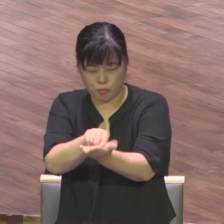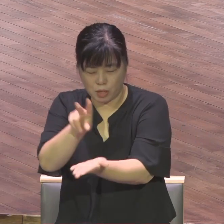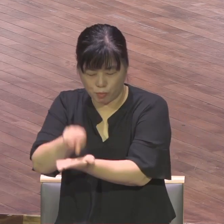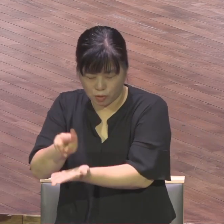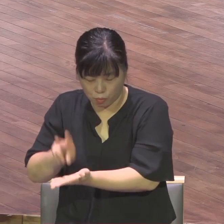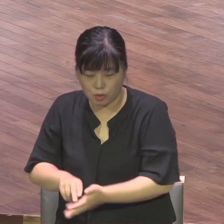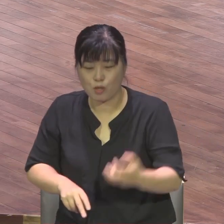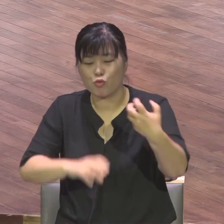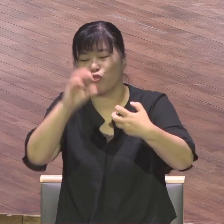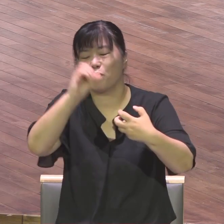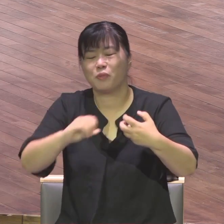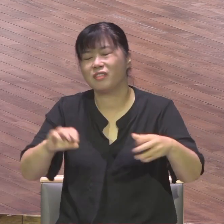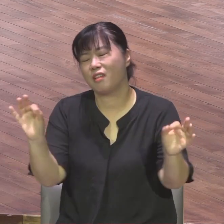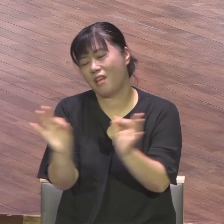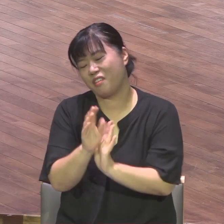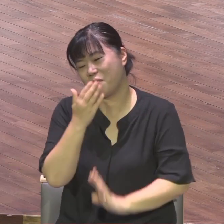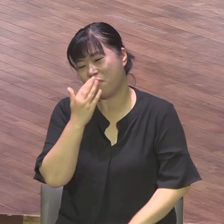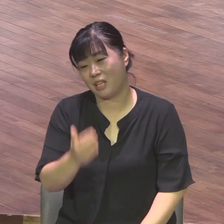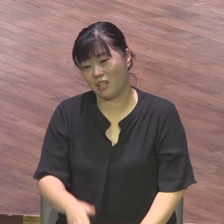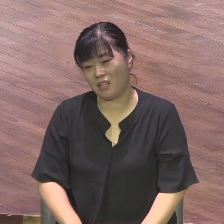여러분 가정이 화목하지 않습니까?